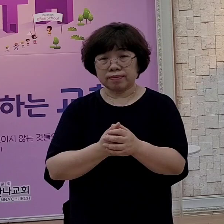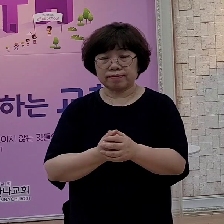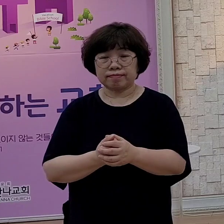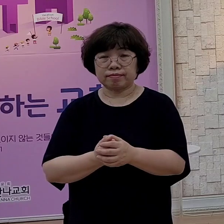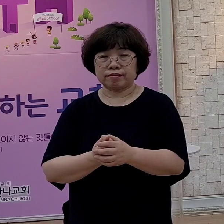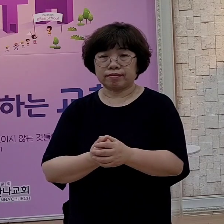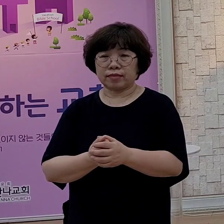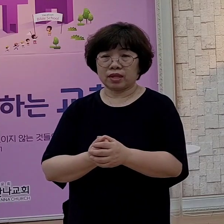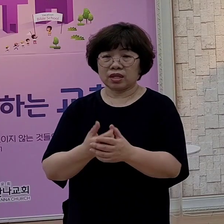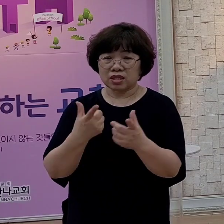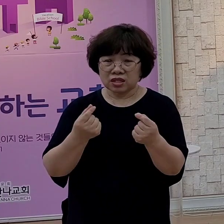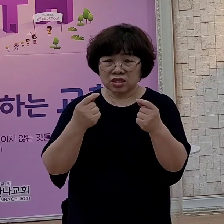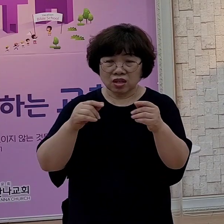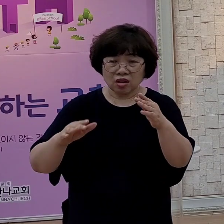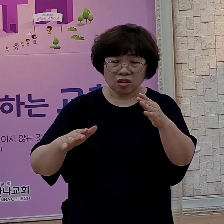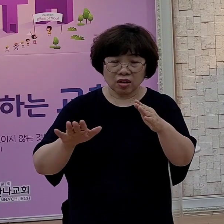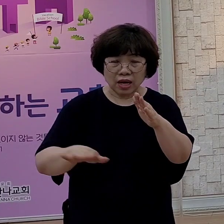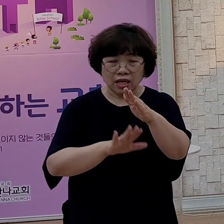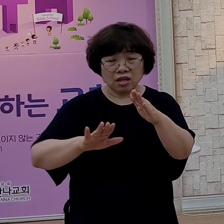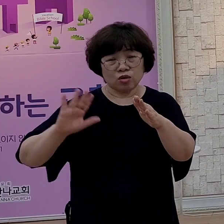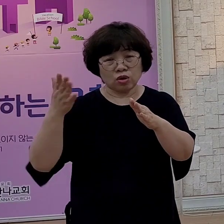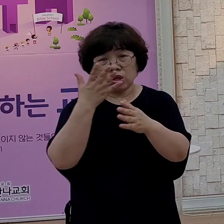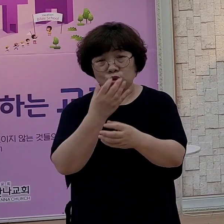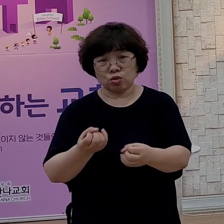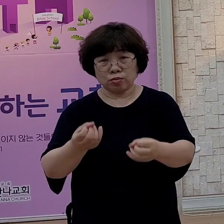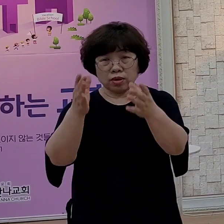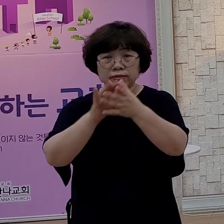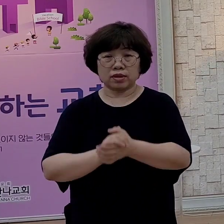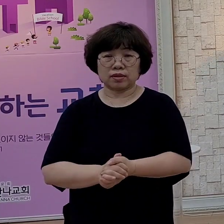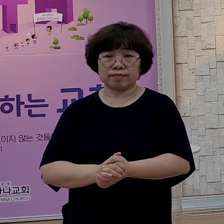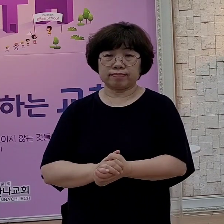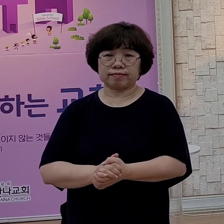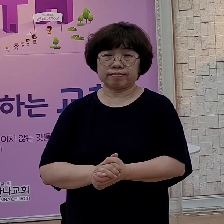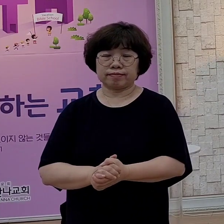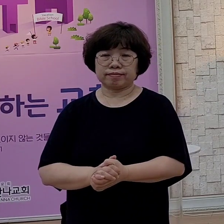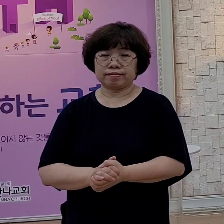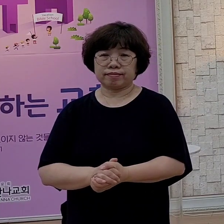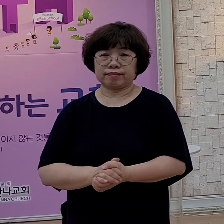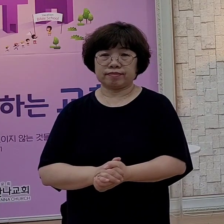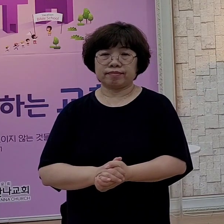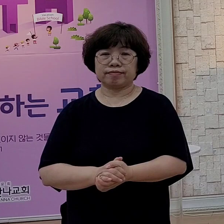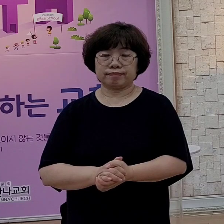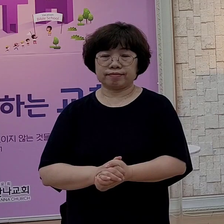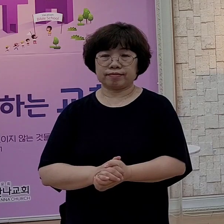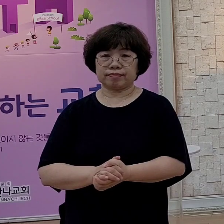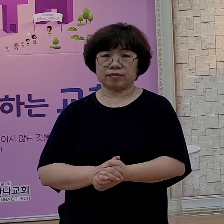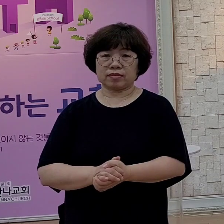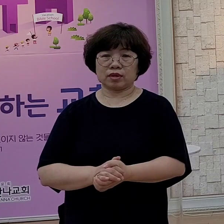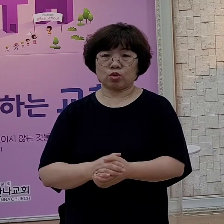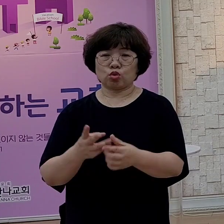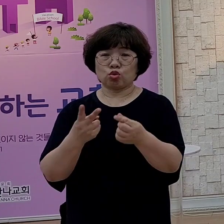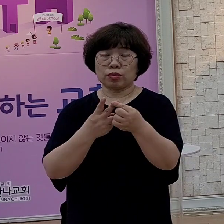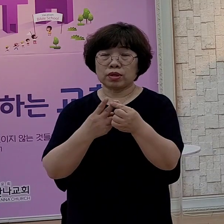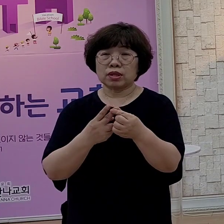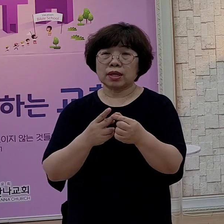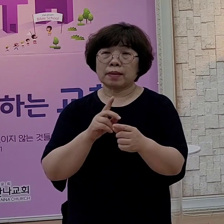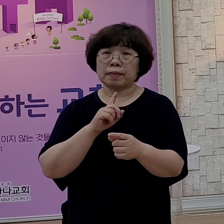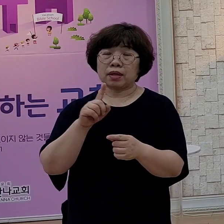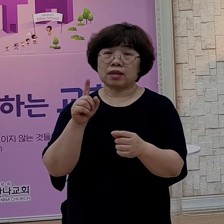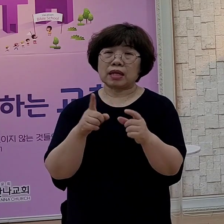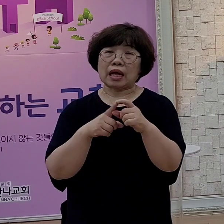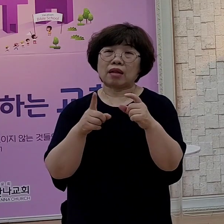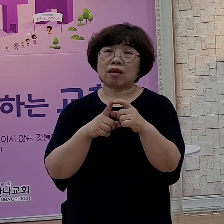여러분 가문이 되기를 주님의 이름으로 축복합니다. 이게 가장 큰 복이에요. 여러분, 그런가 하면 두 번째로 오늘 뭐라고